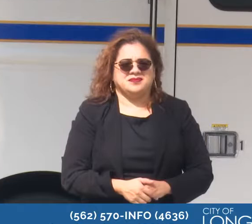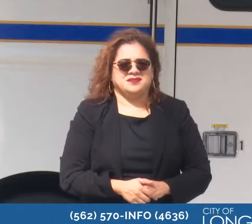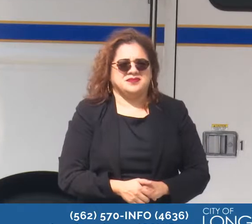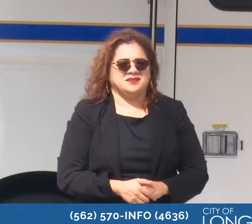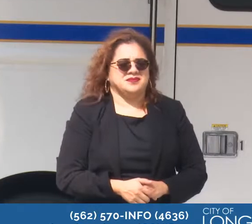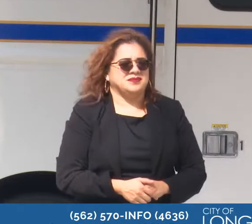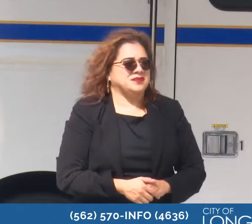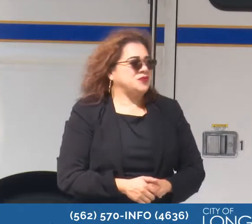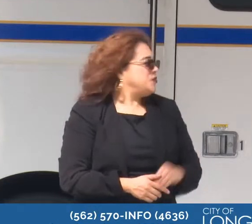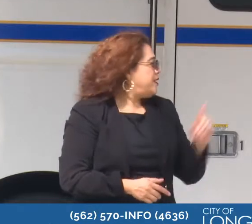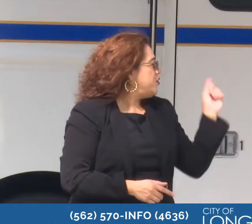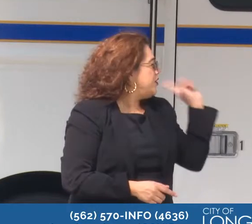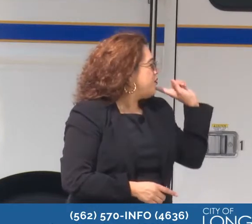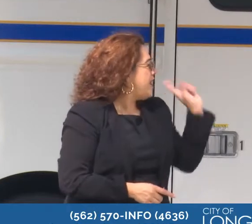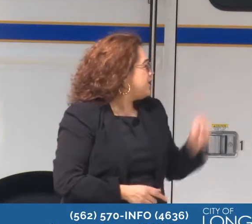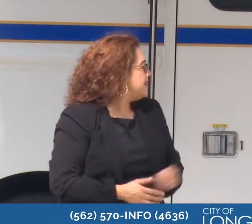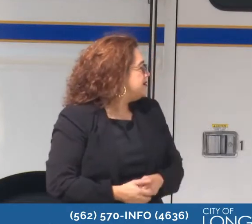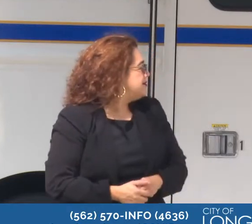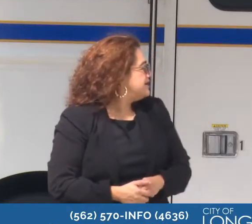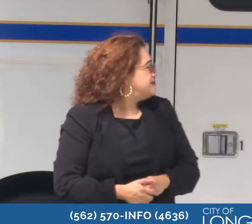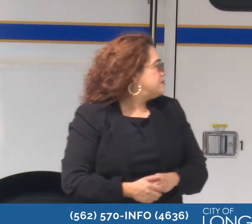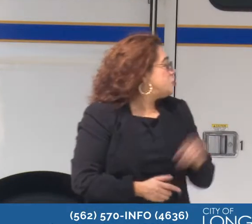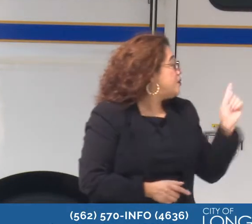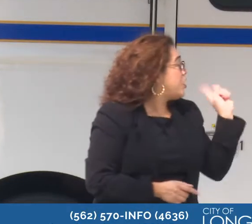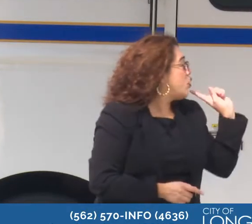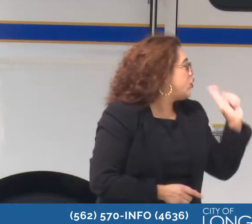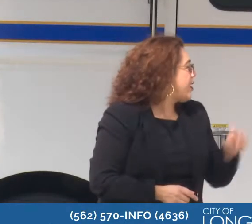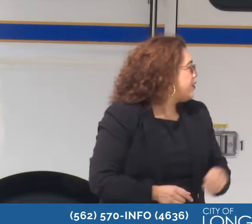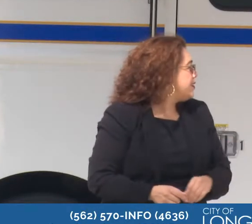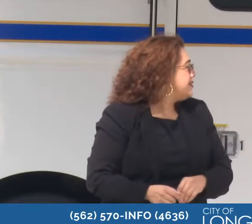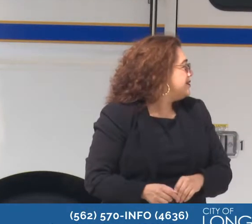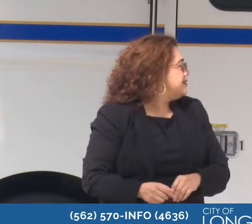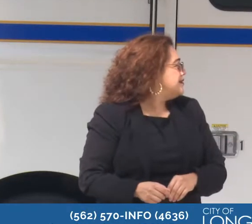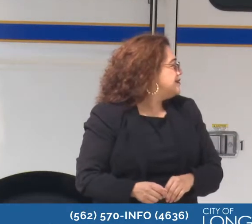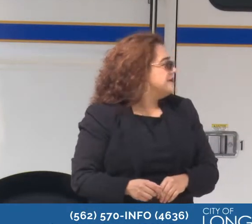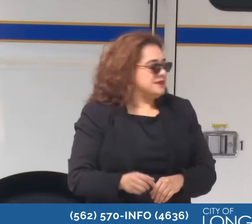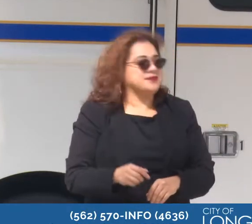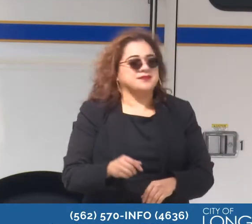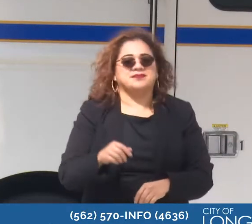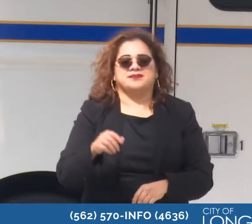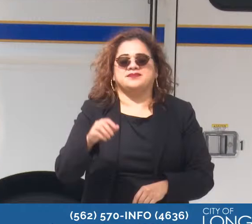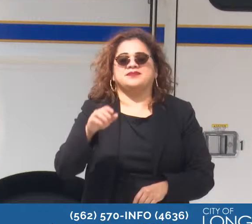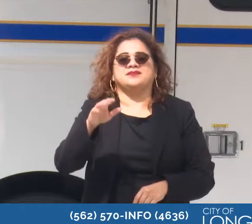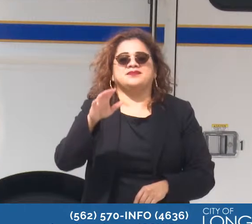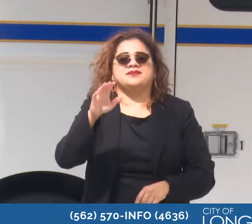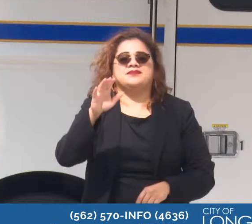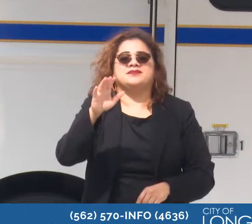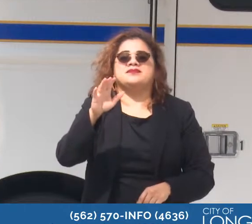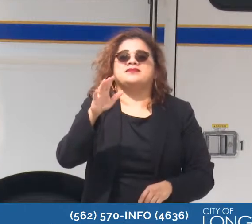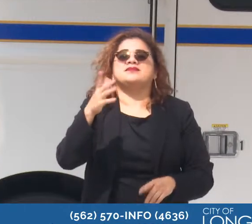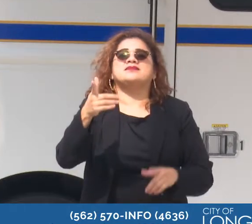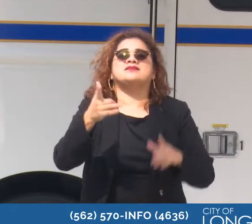Any other questions?